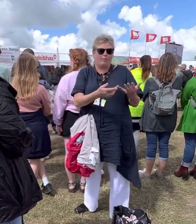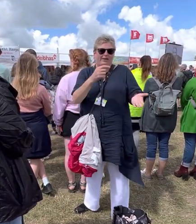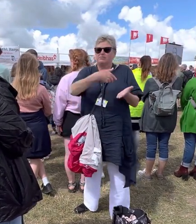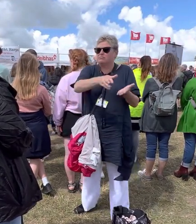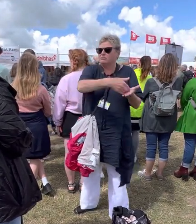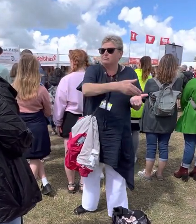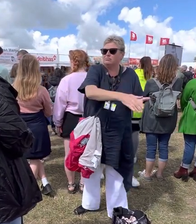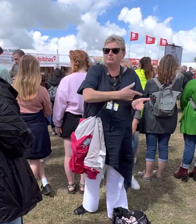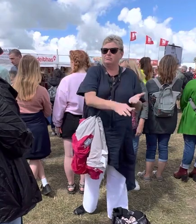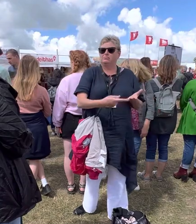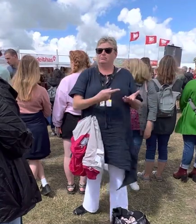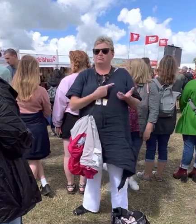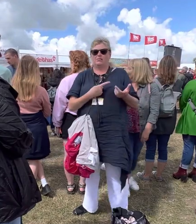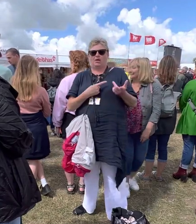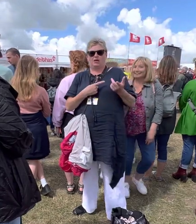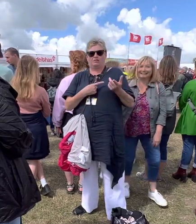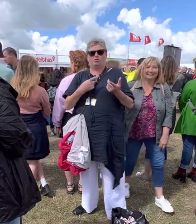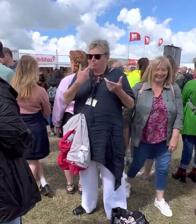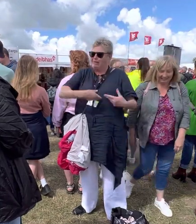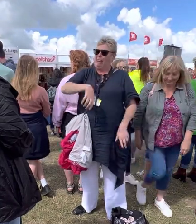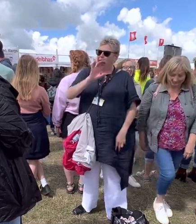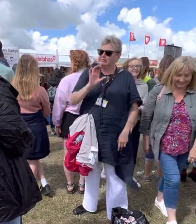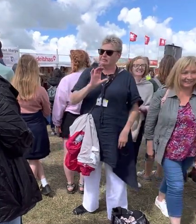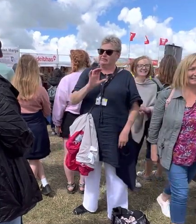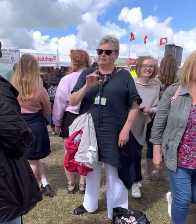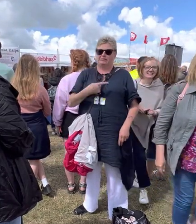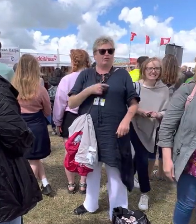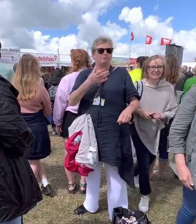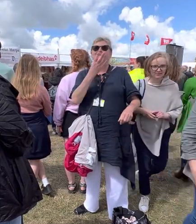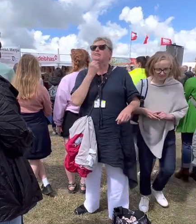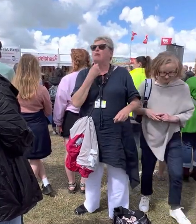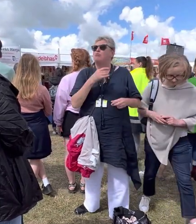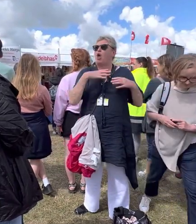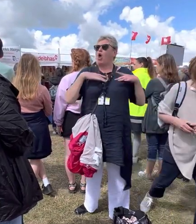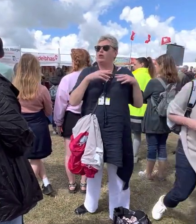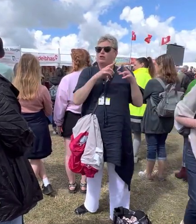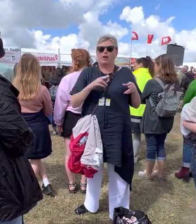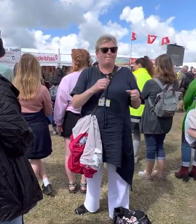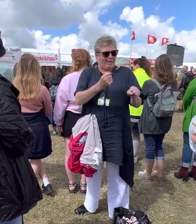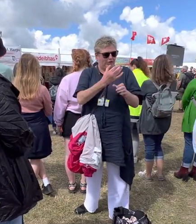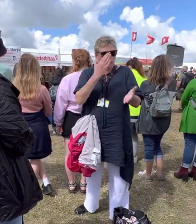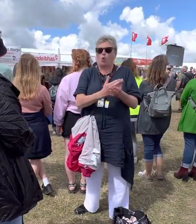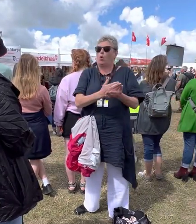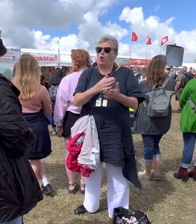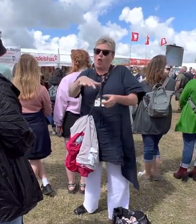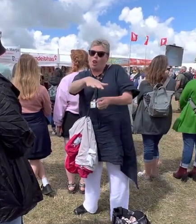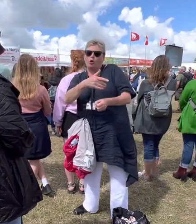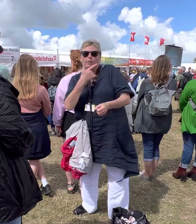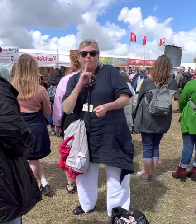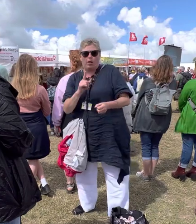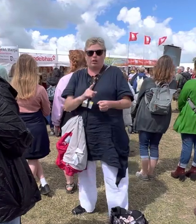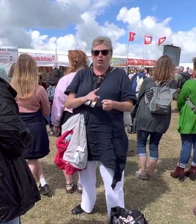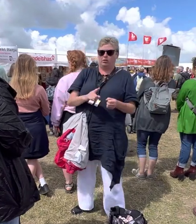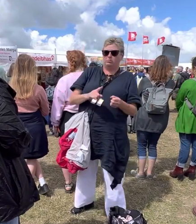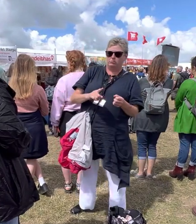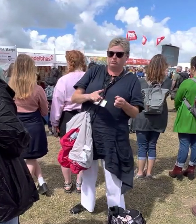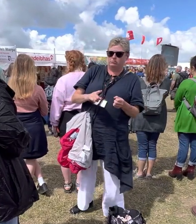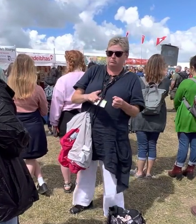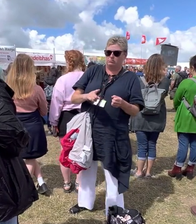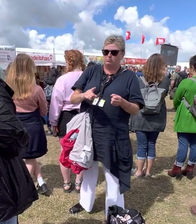trwyddedi statudol ar gyfer llytyrwyliau tymor byr, galluogi awdurdodau lleol i ofyn am gyfraddau treth traddodiadau tir